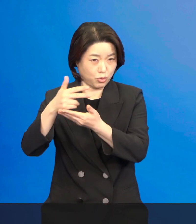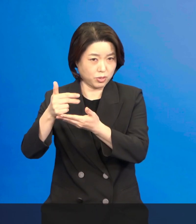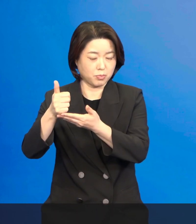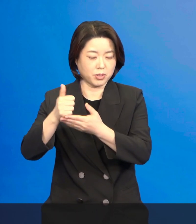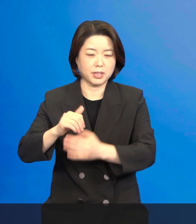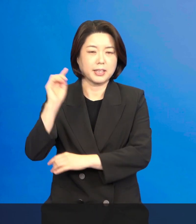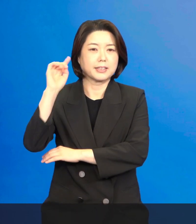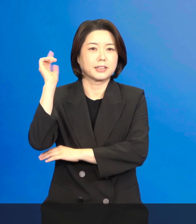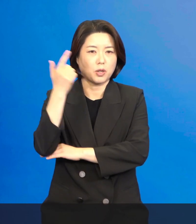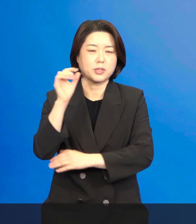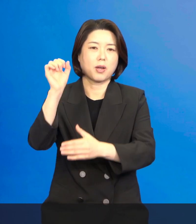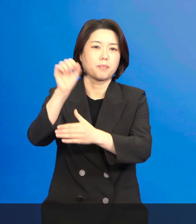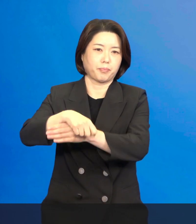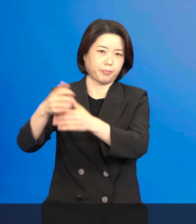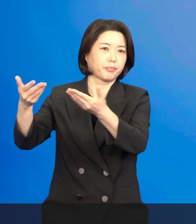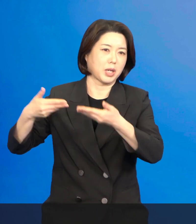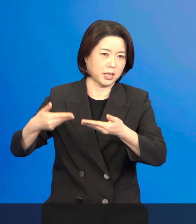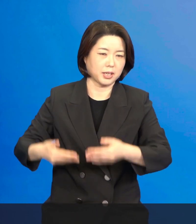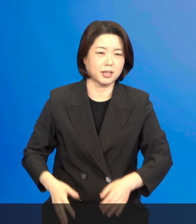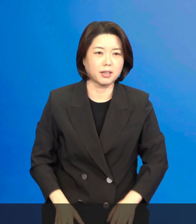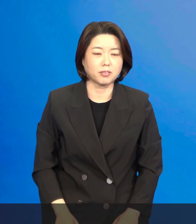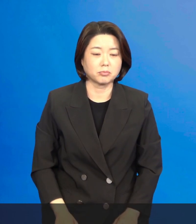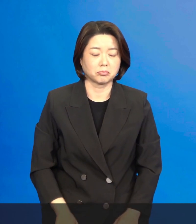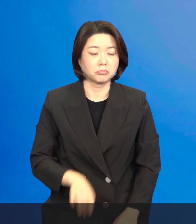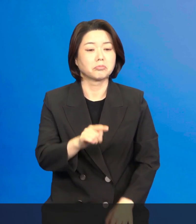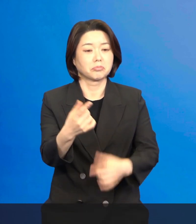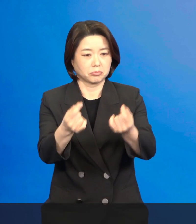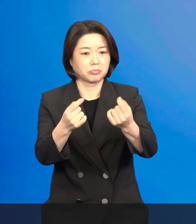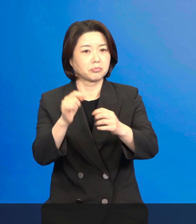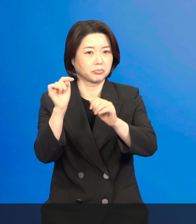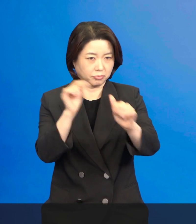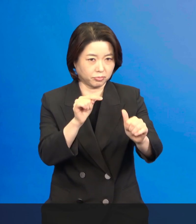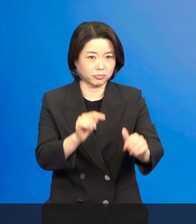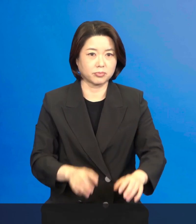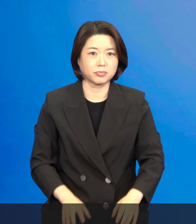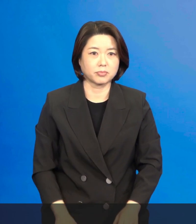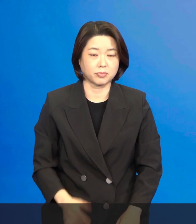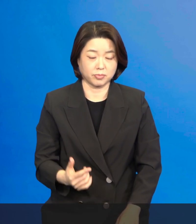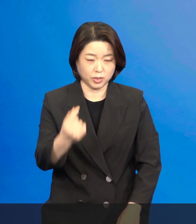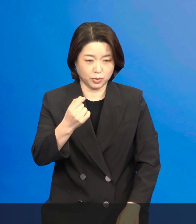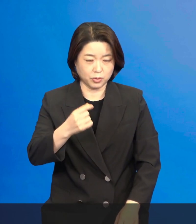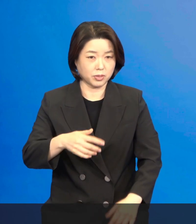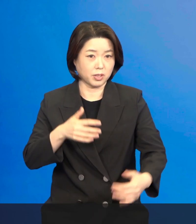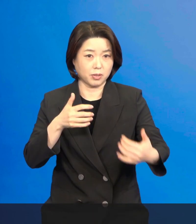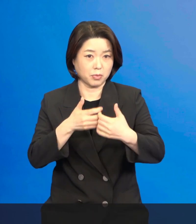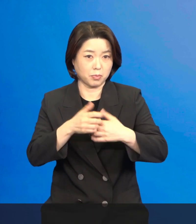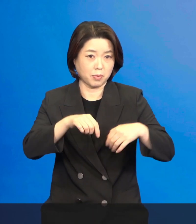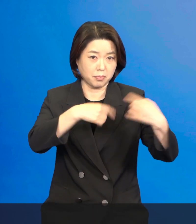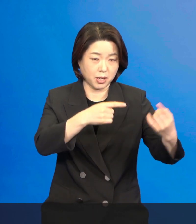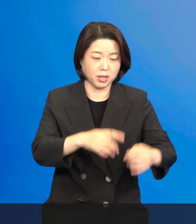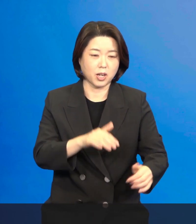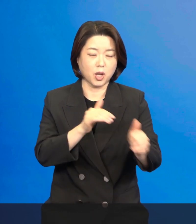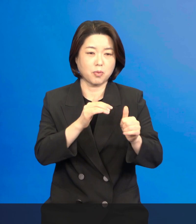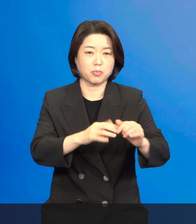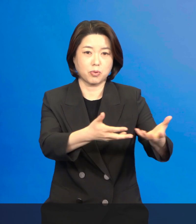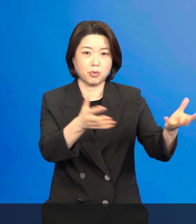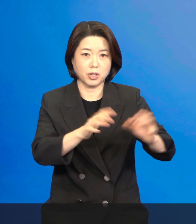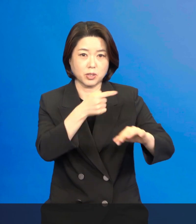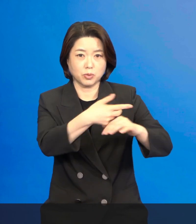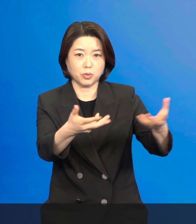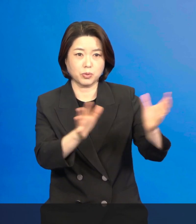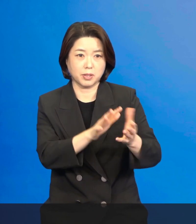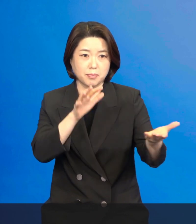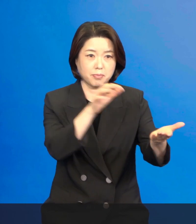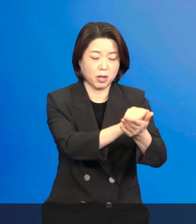주님께서 다윗에게 허락하셨다. 그렇게 하여라. 어서 출전하여 블레셋 족속을 치고